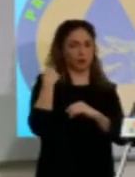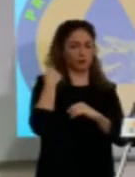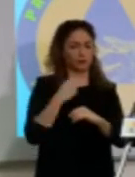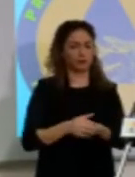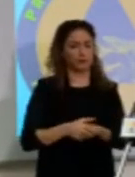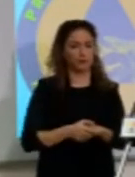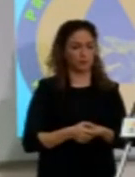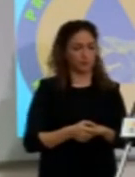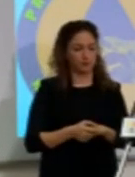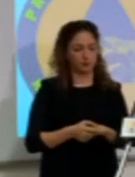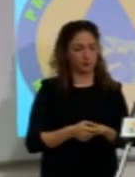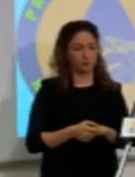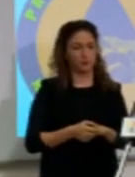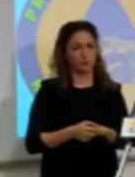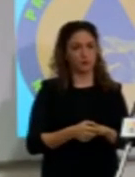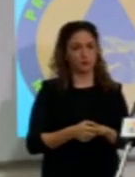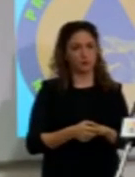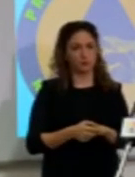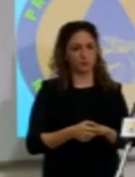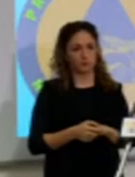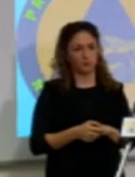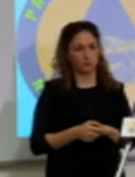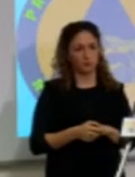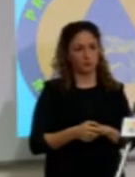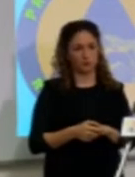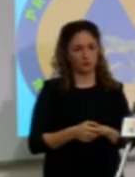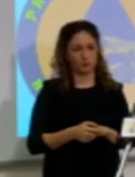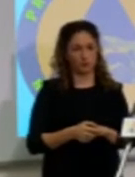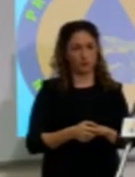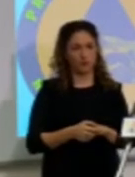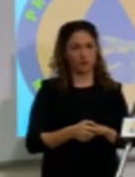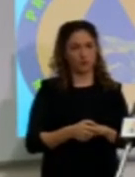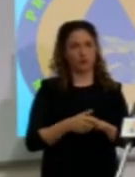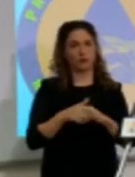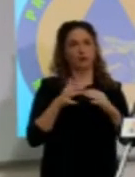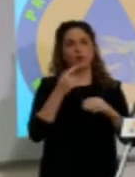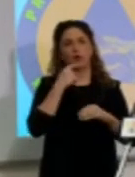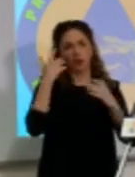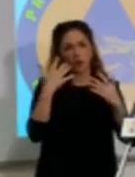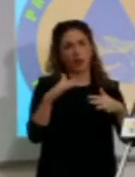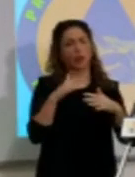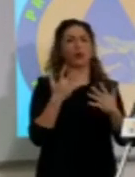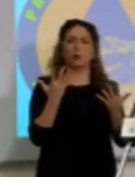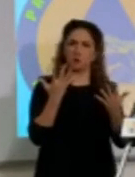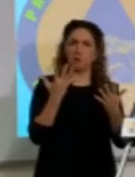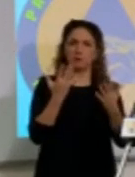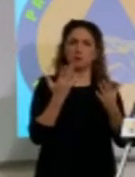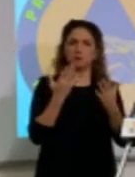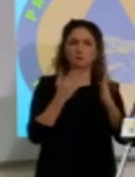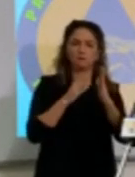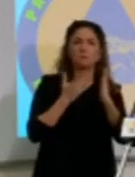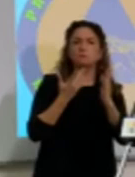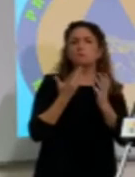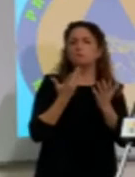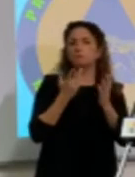250 milioni per le ordinanze restrittive regionali dei quali 20 destinati al veneto e ancora la questione della montagna degli impianti